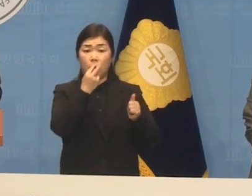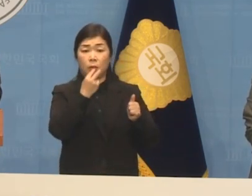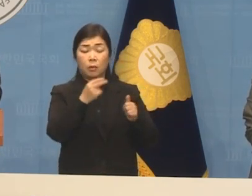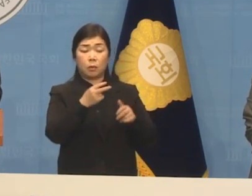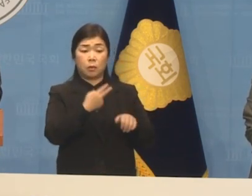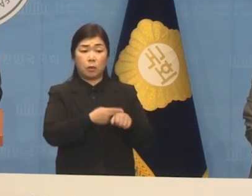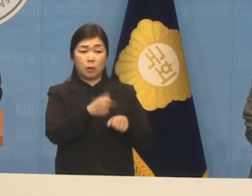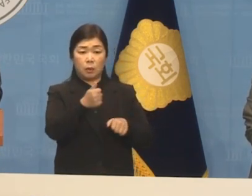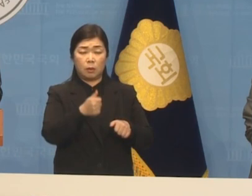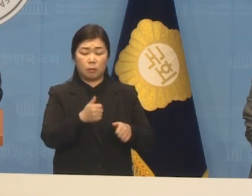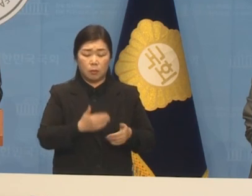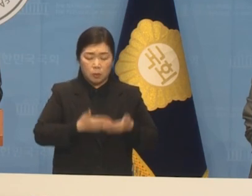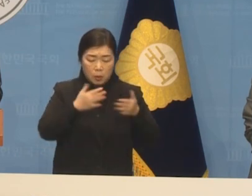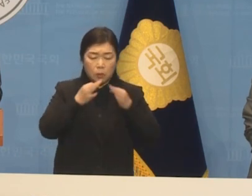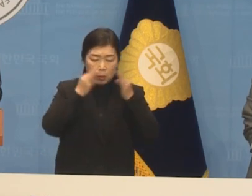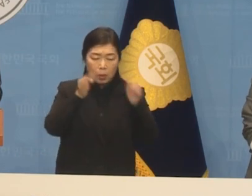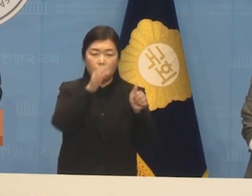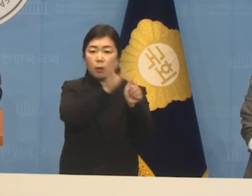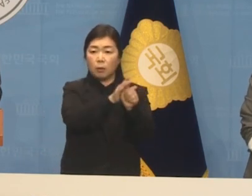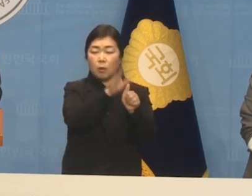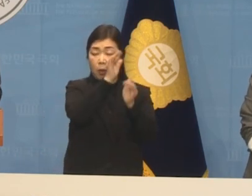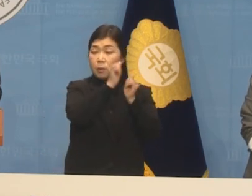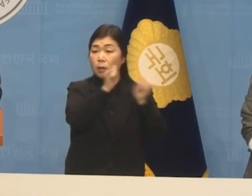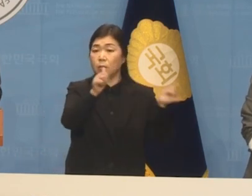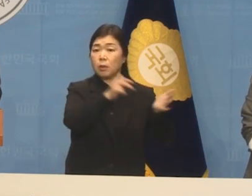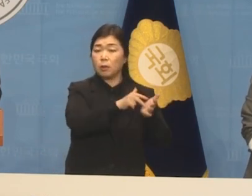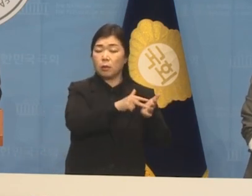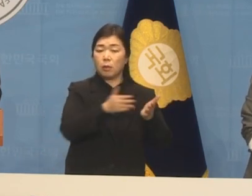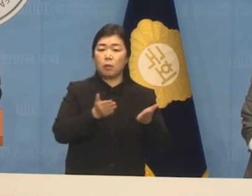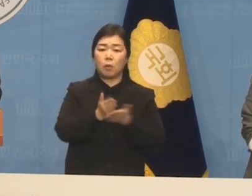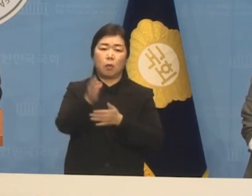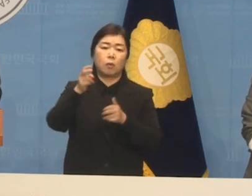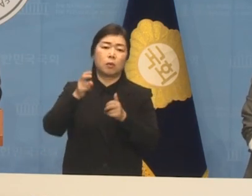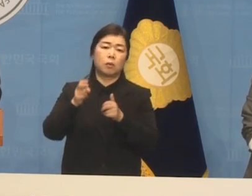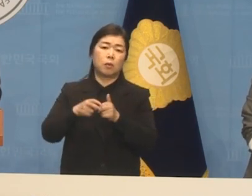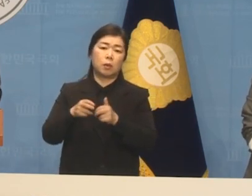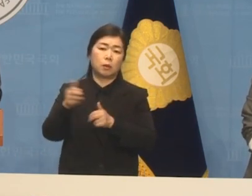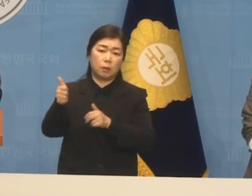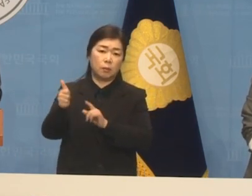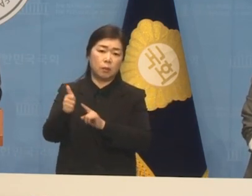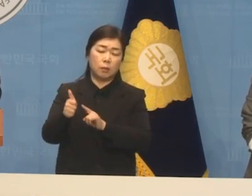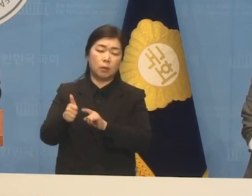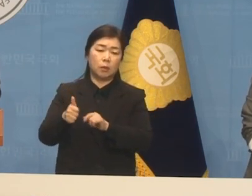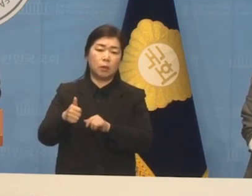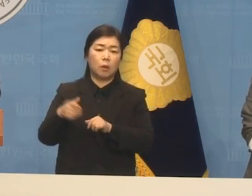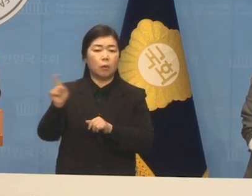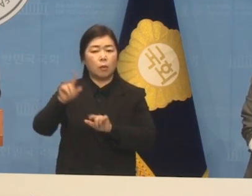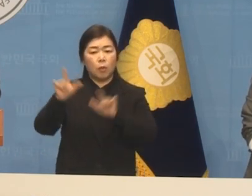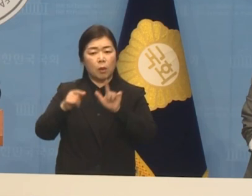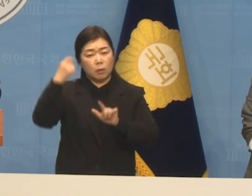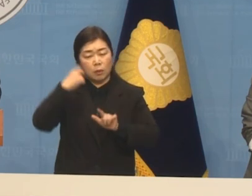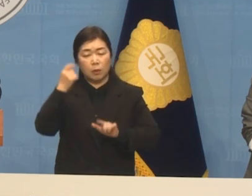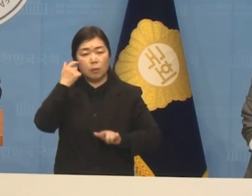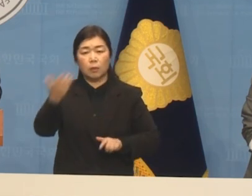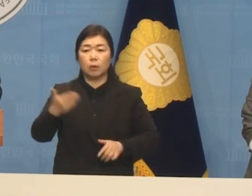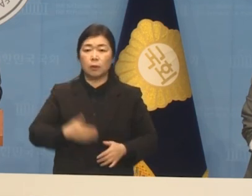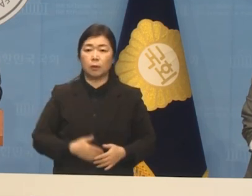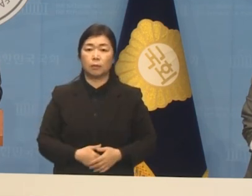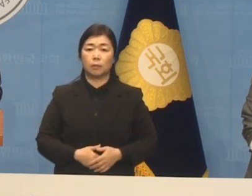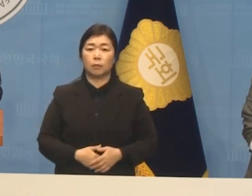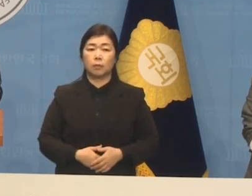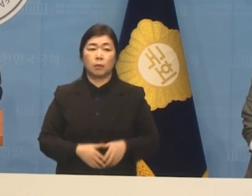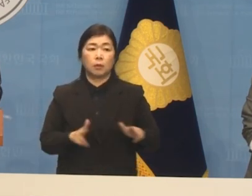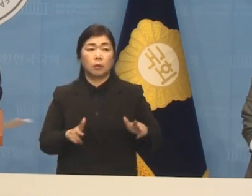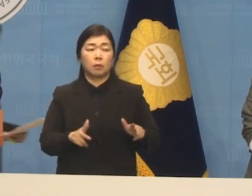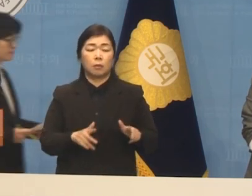의사 선생님의 헌신적인 노력에 맡기는 환자들에게 전공의 선생님들은 어떤 의사로 남고 싶으신가요?